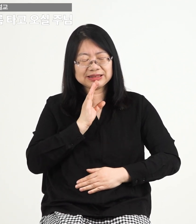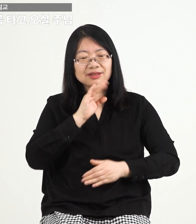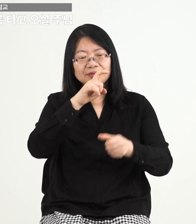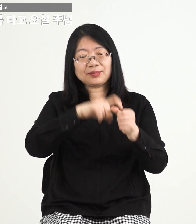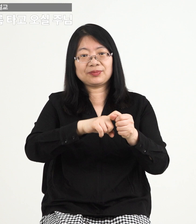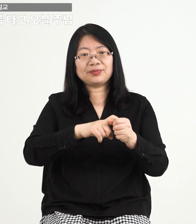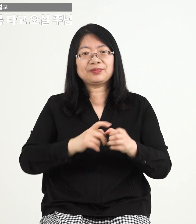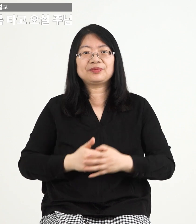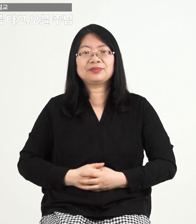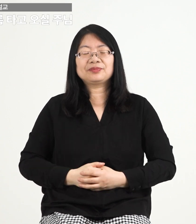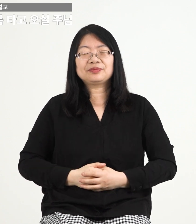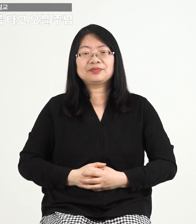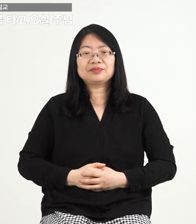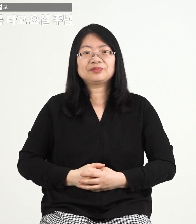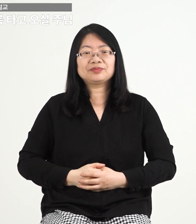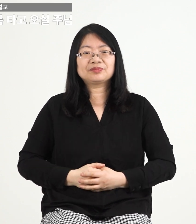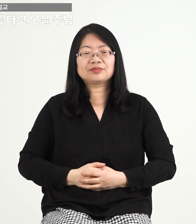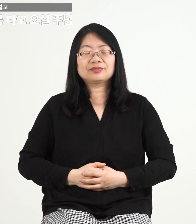의도예요.